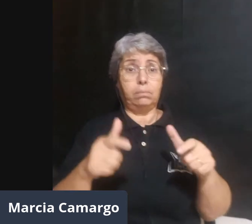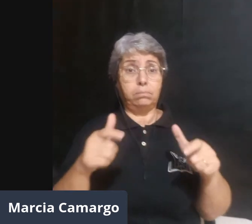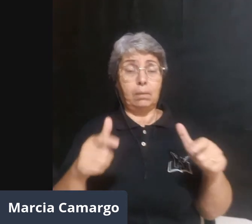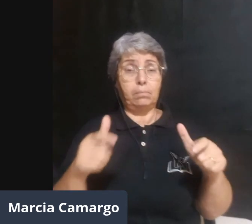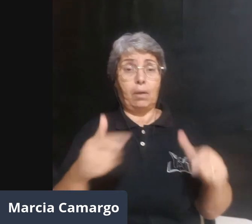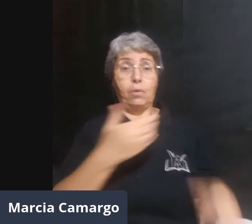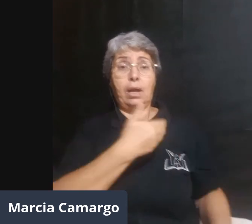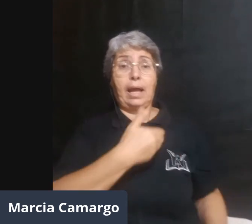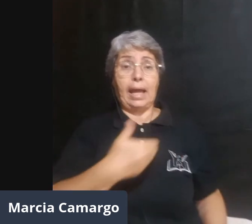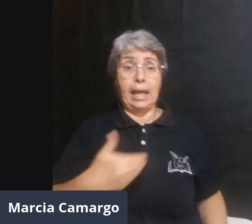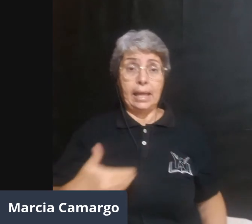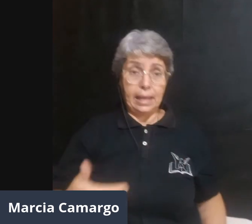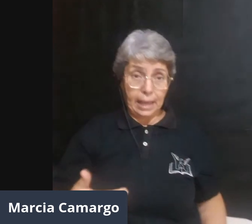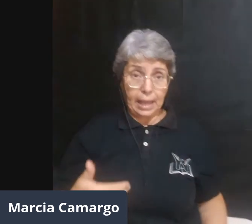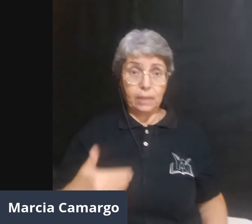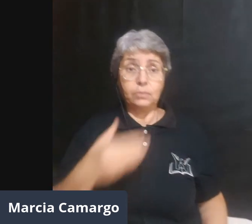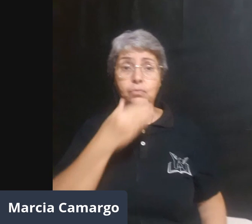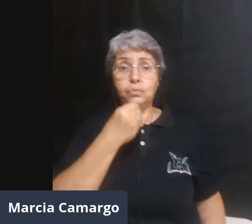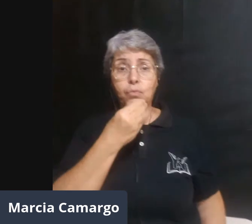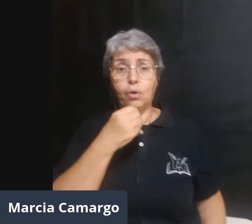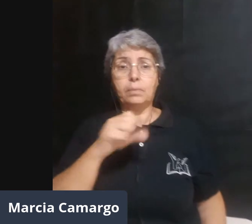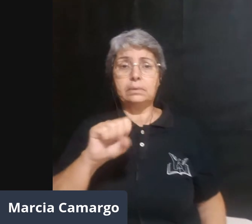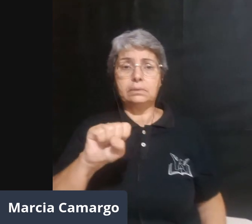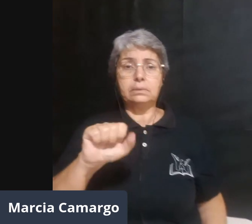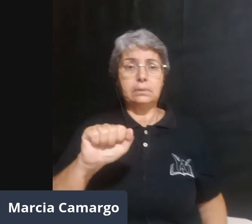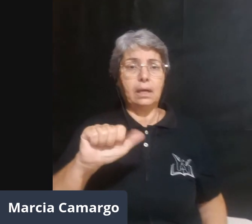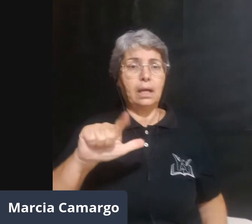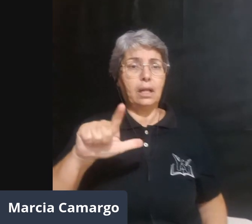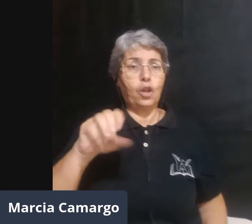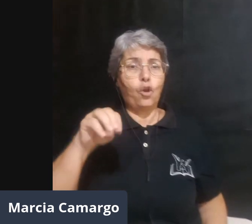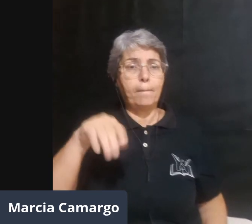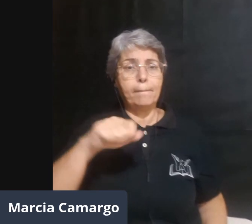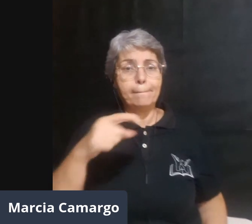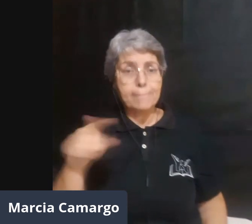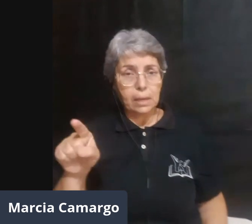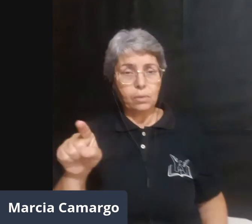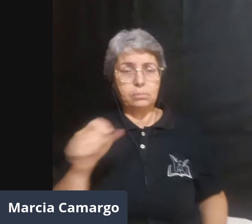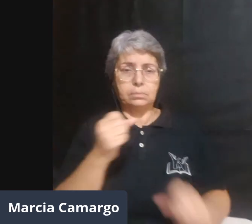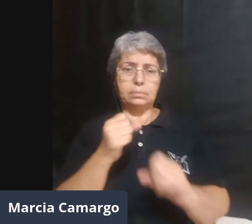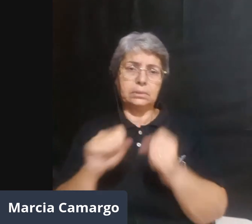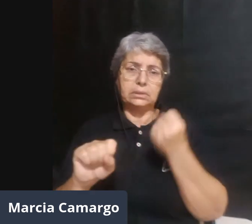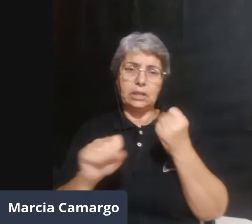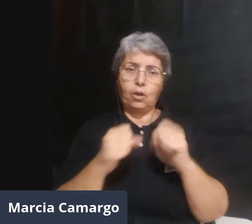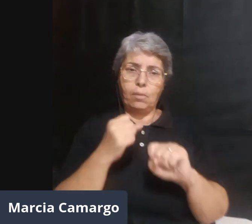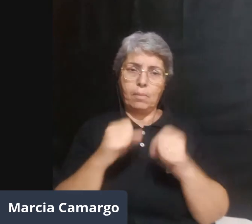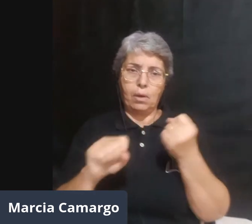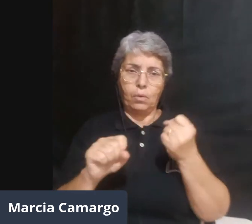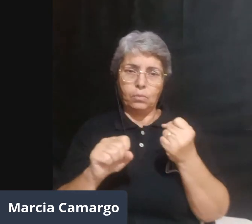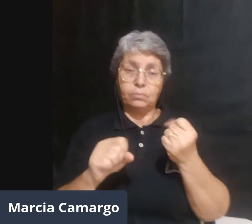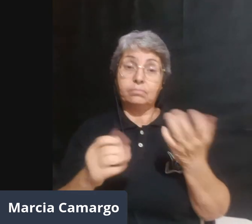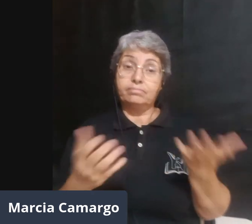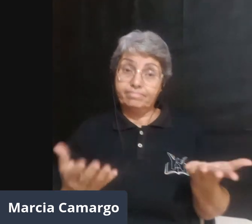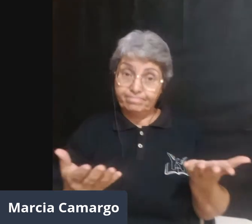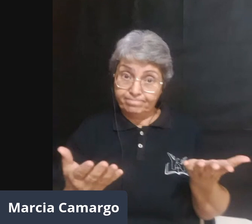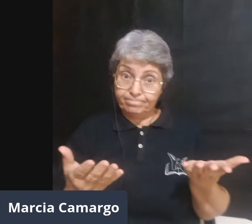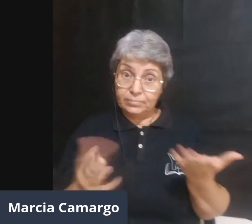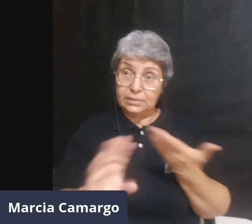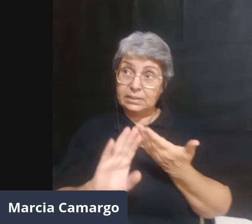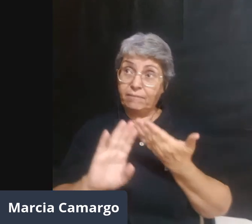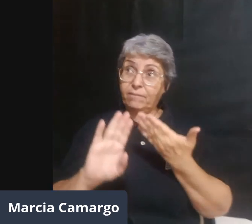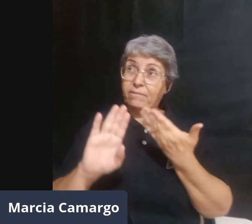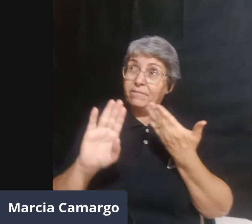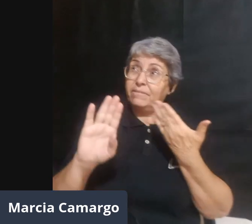se afastava do primeiro amor. Coisa semelhante aconteceu conosco. O